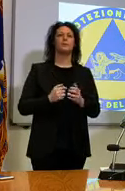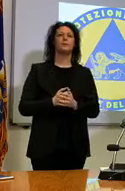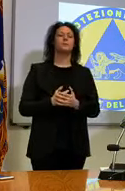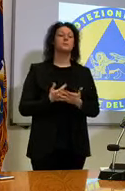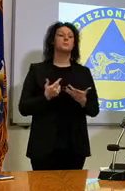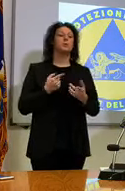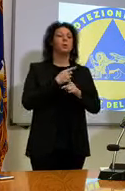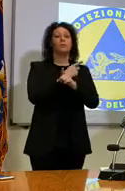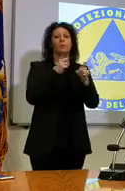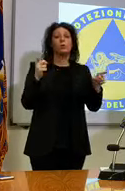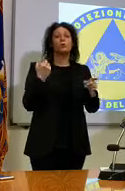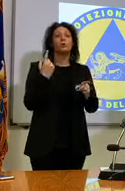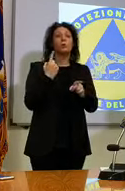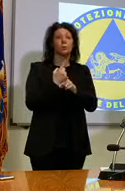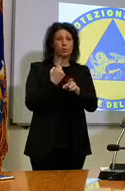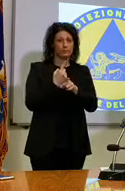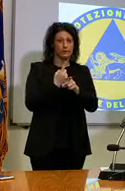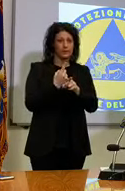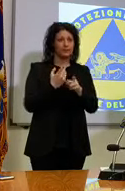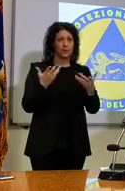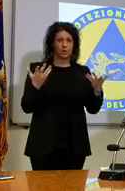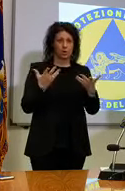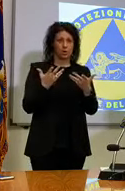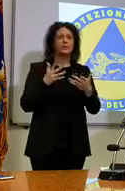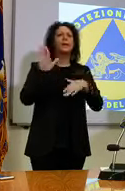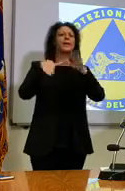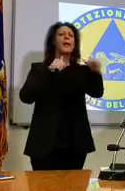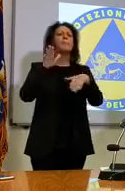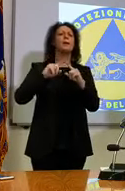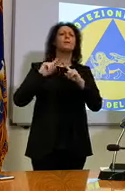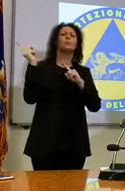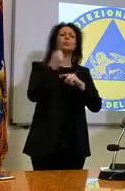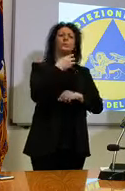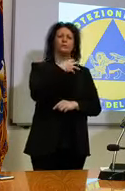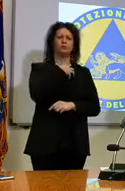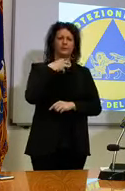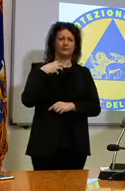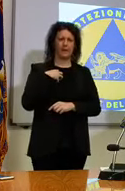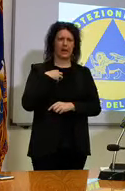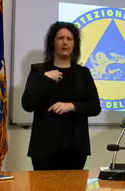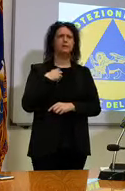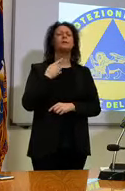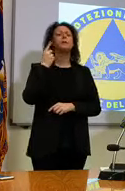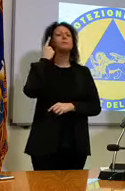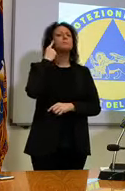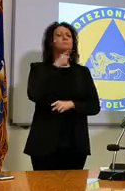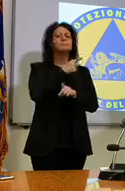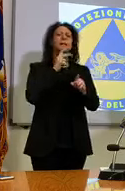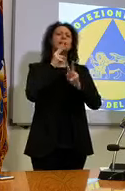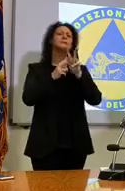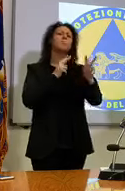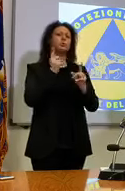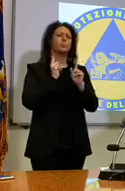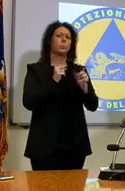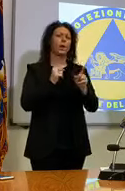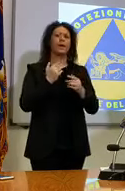utile alla comunità, fate un bel forum con tutti gli scienziati e poi avete tutte le risposte che volete, cioè non che chiedete